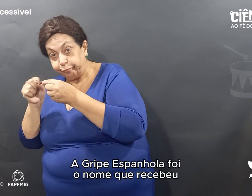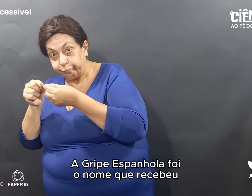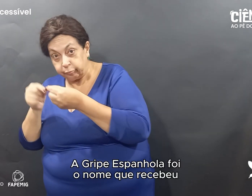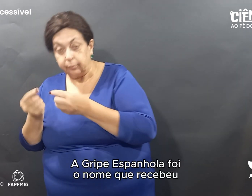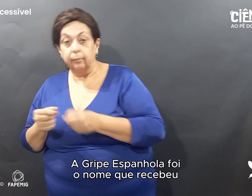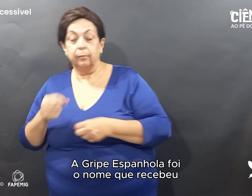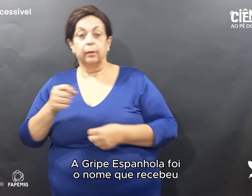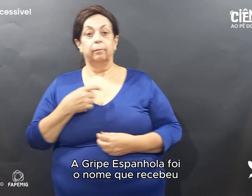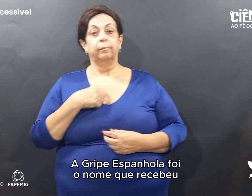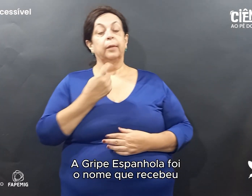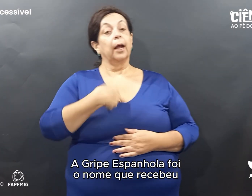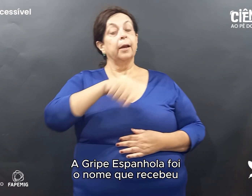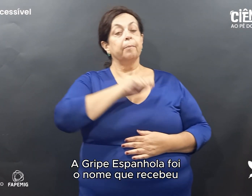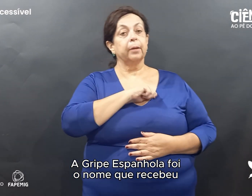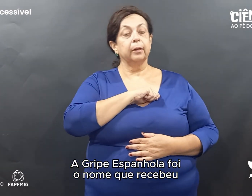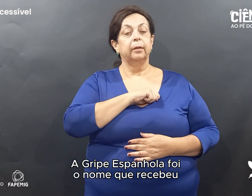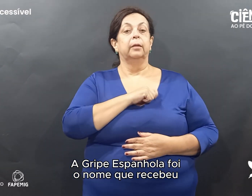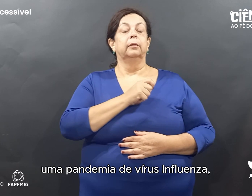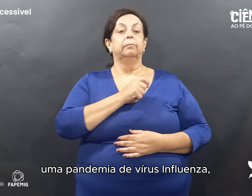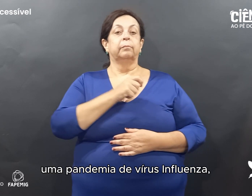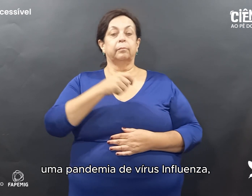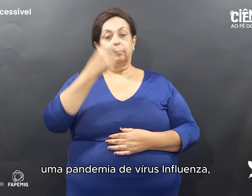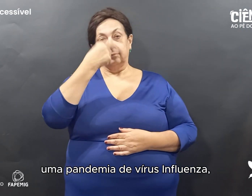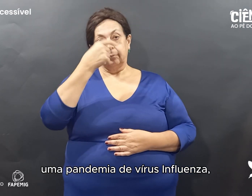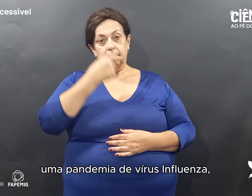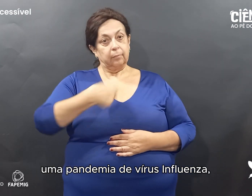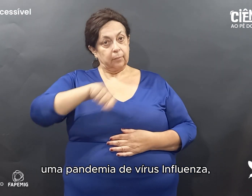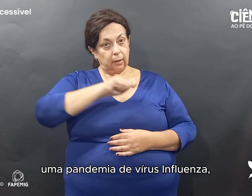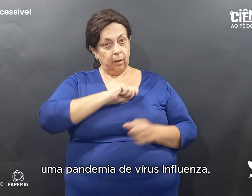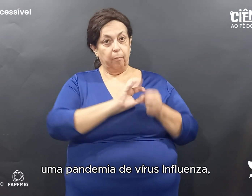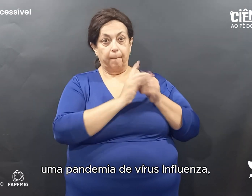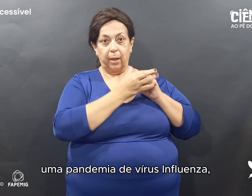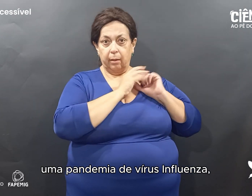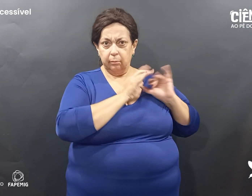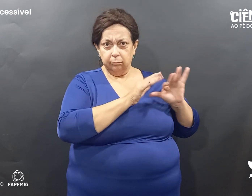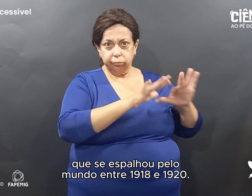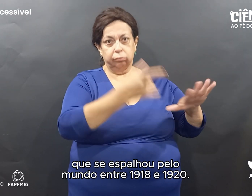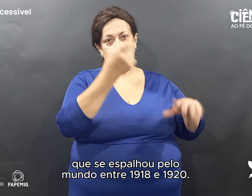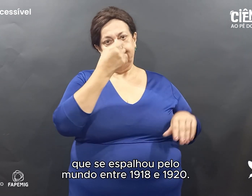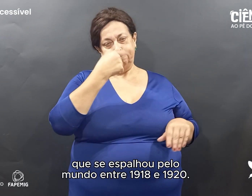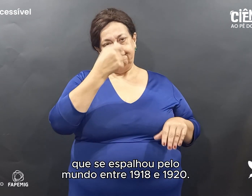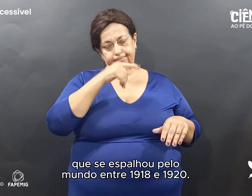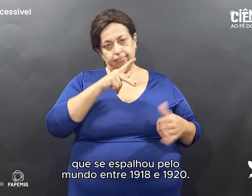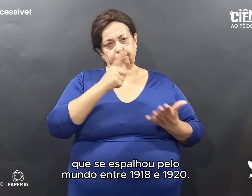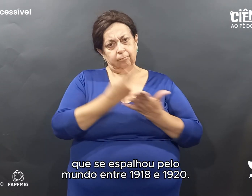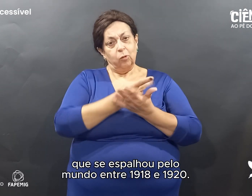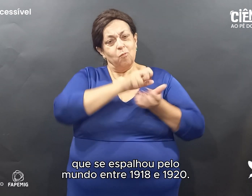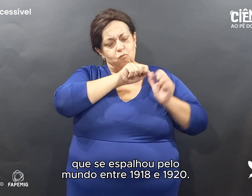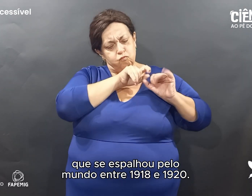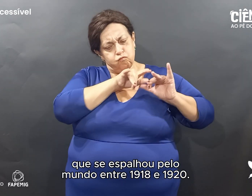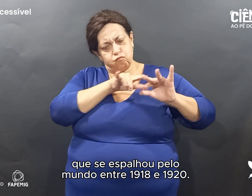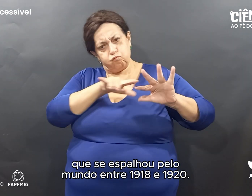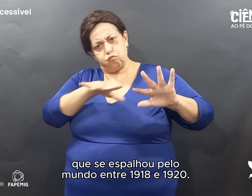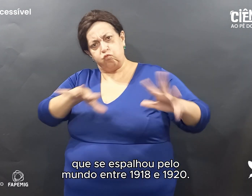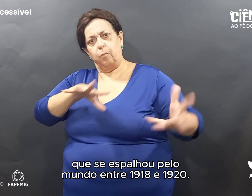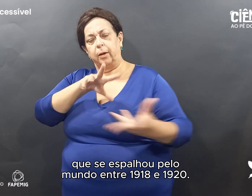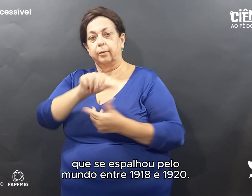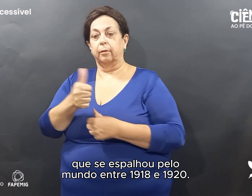A gripe espanhola foi o nome que recebeu uma pandemia de vírus influenza que se espalhou pelo mundo